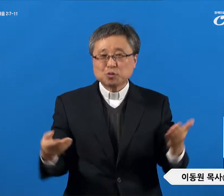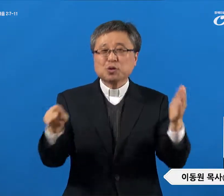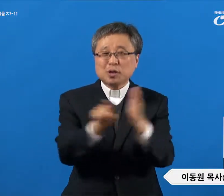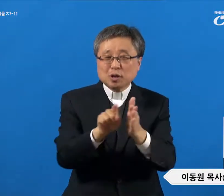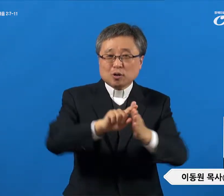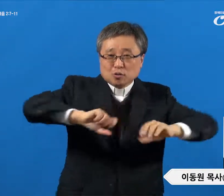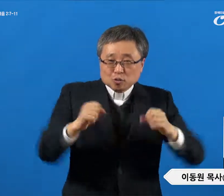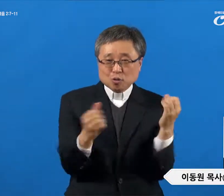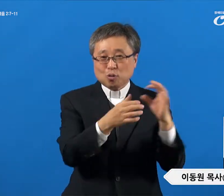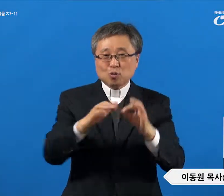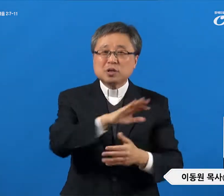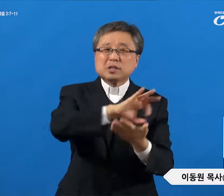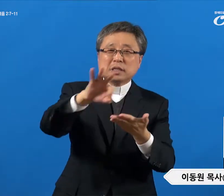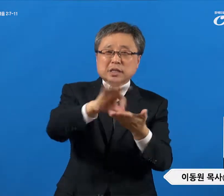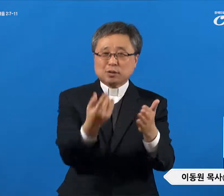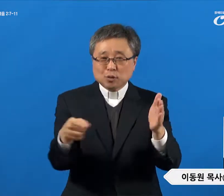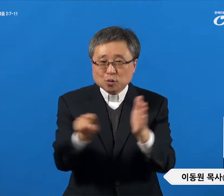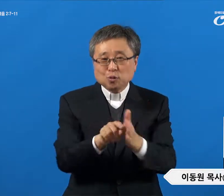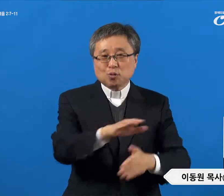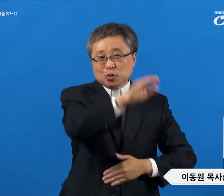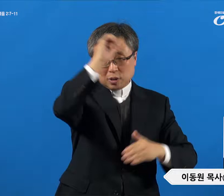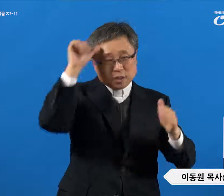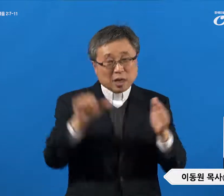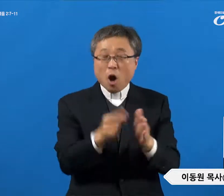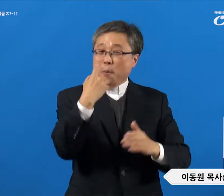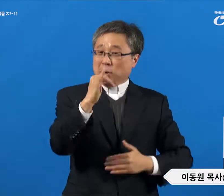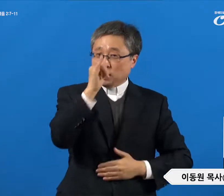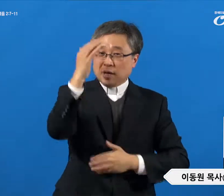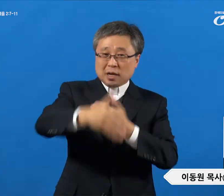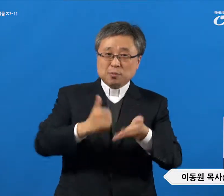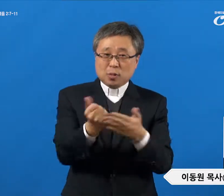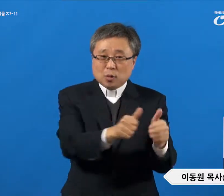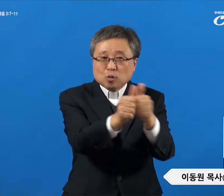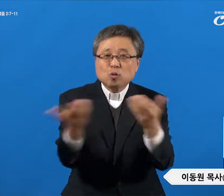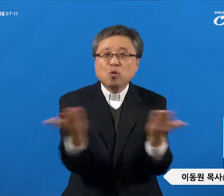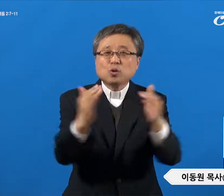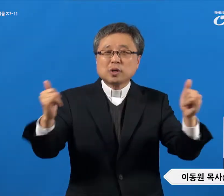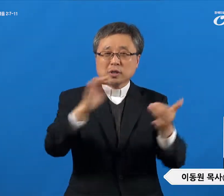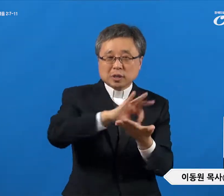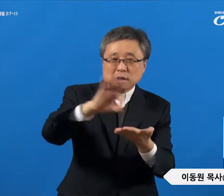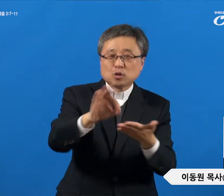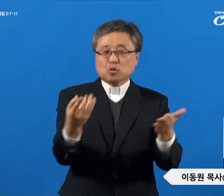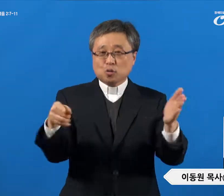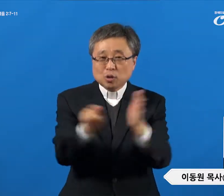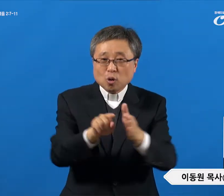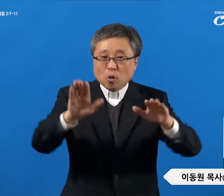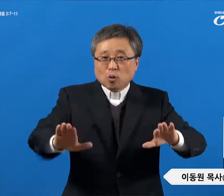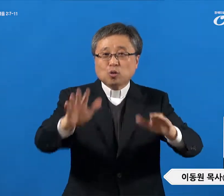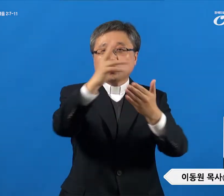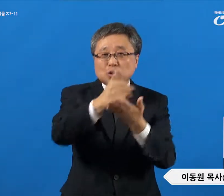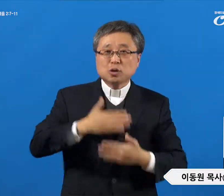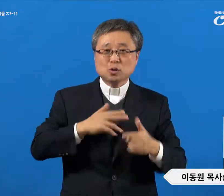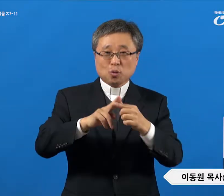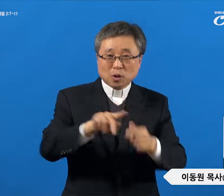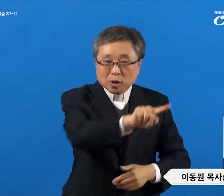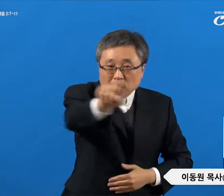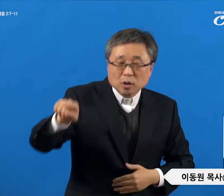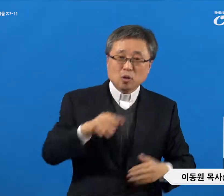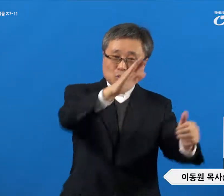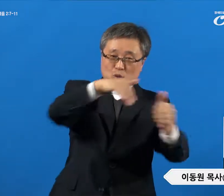우리를 쓰시고자, 우리의 인생을 멋지게 하나님의 동력자로 쓰시기 위해서 오늘 주께서 저와 여러분을 부르고 있다면